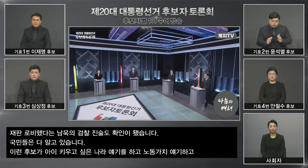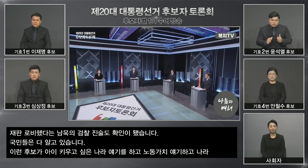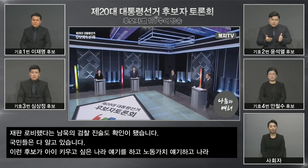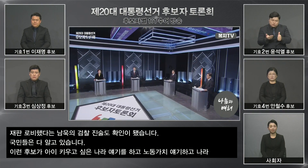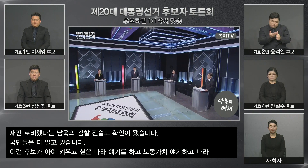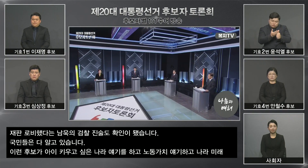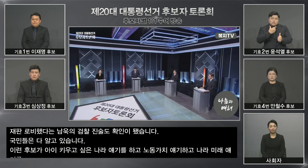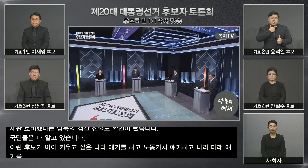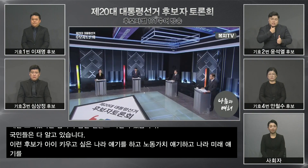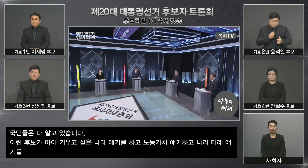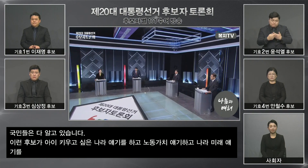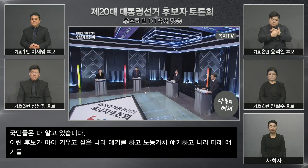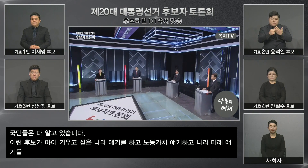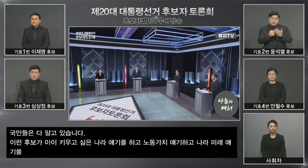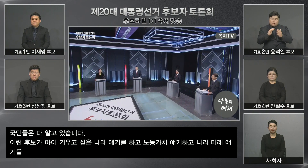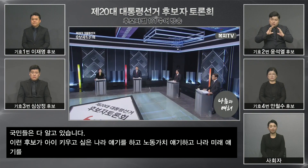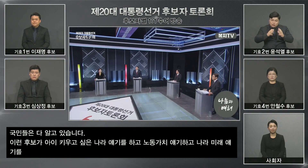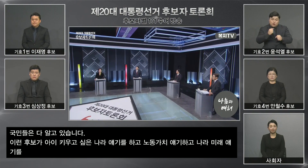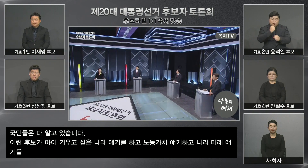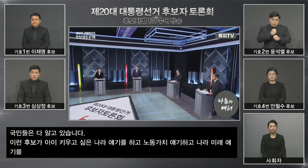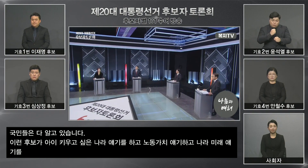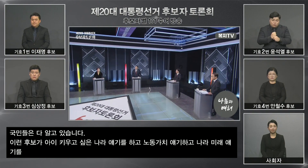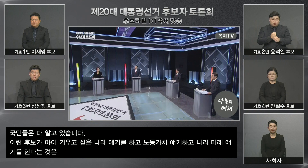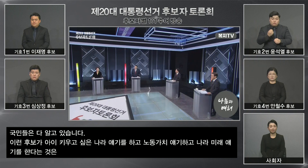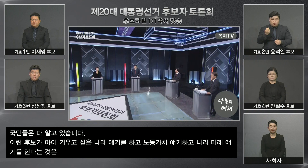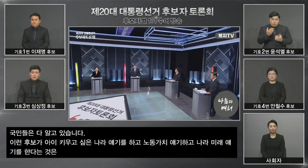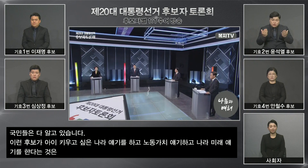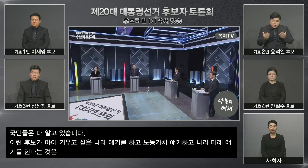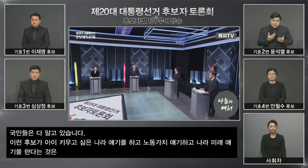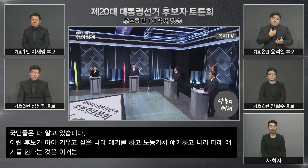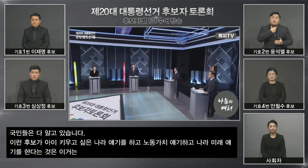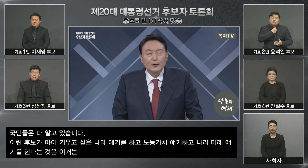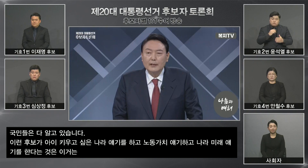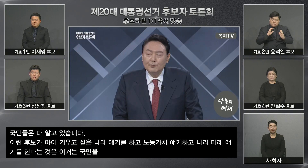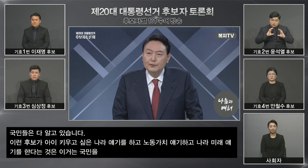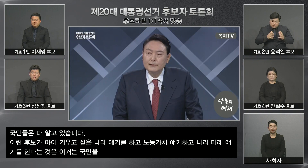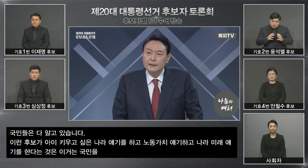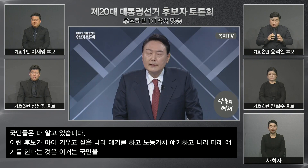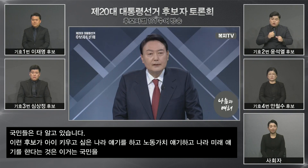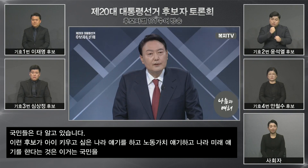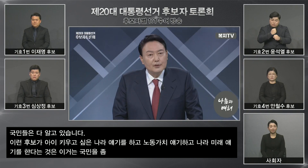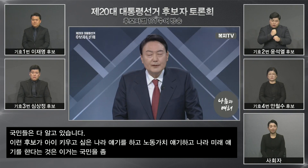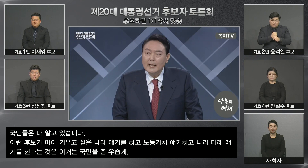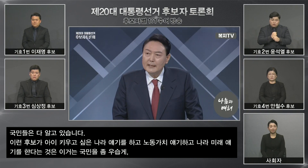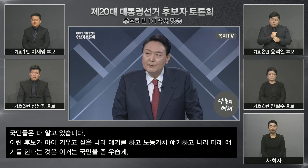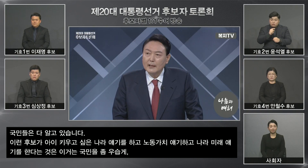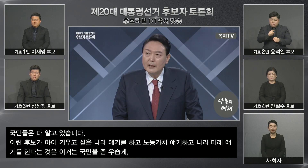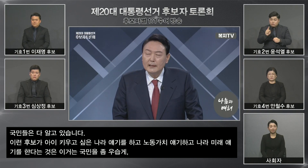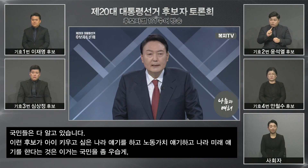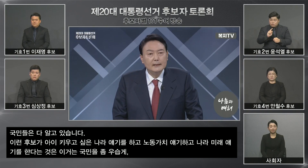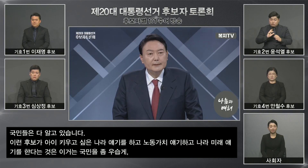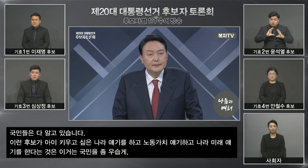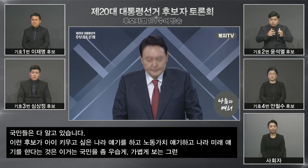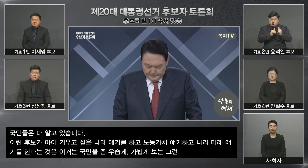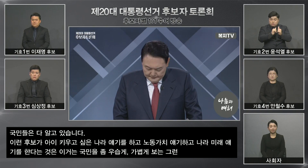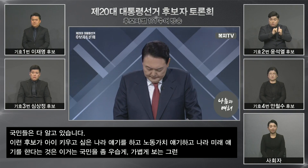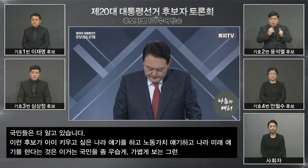것은 이거는 국민을 좀 우습게 가볍게 보는 그런 처사 아닙니까?